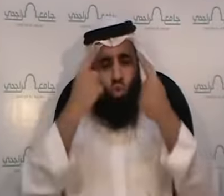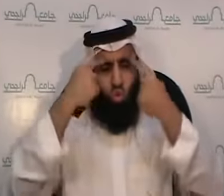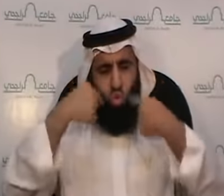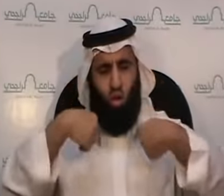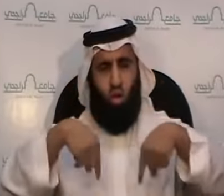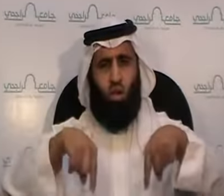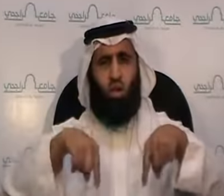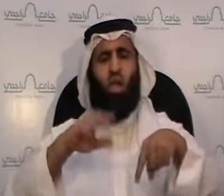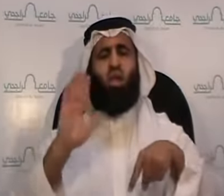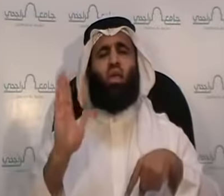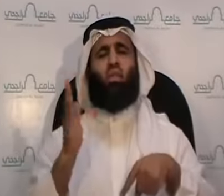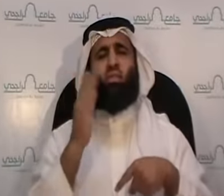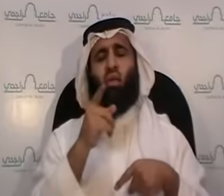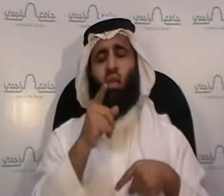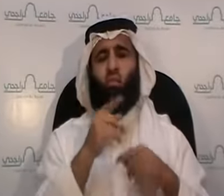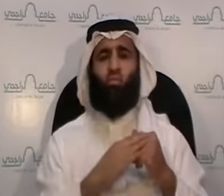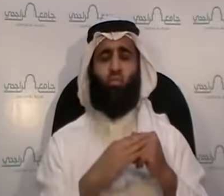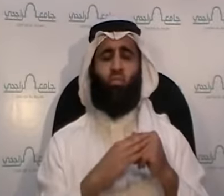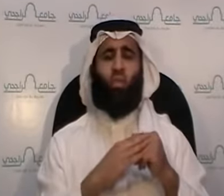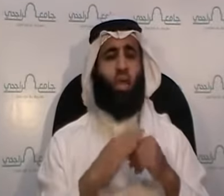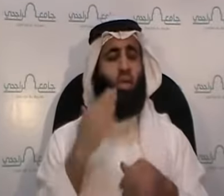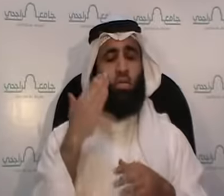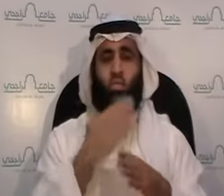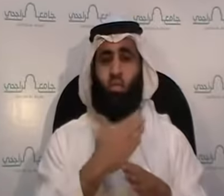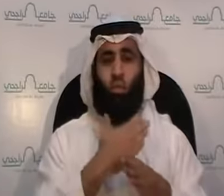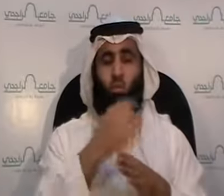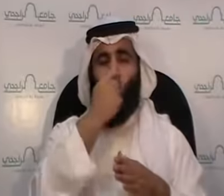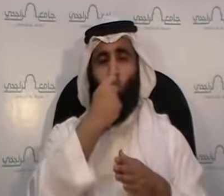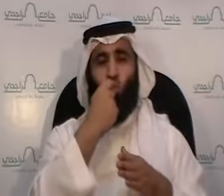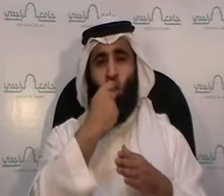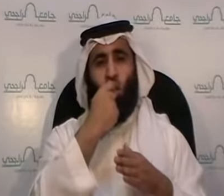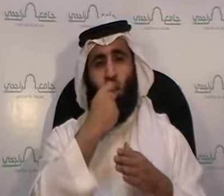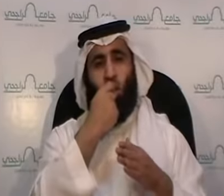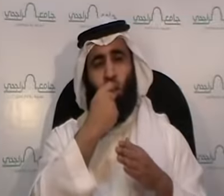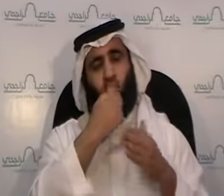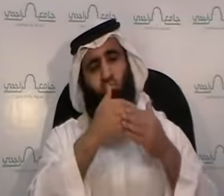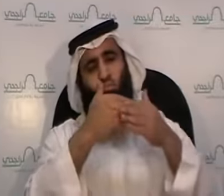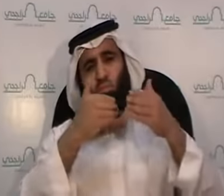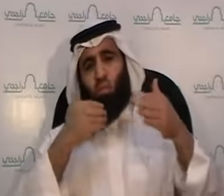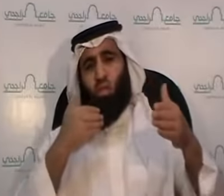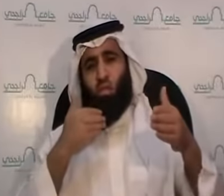أفئدتهم من شيء إذ كانوا يجحدون بآيات الله وحاق بهم ما كانوا